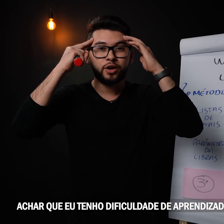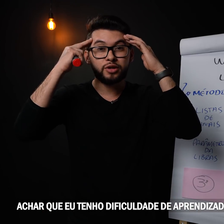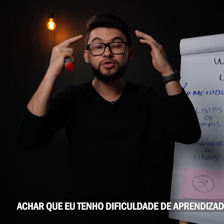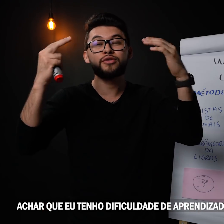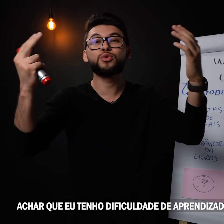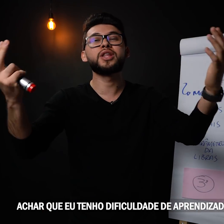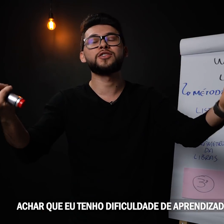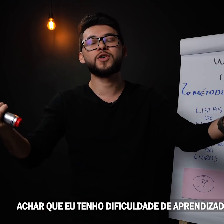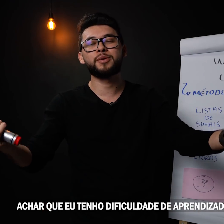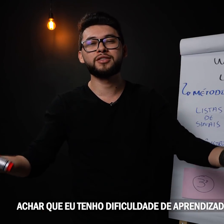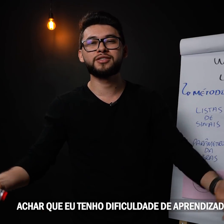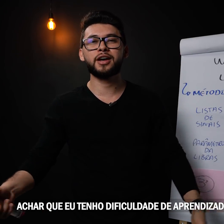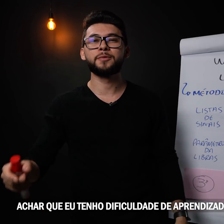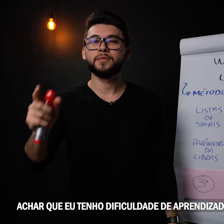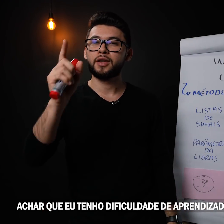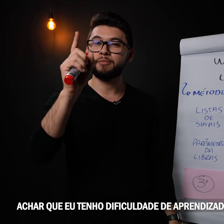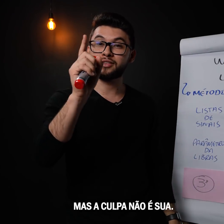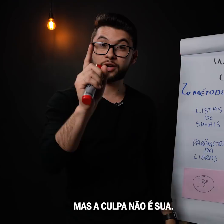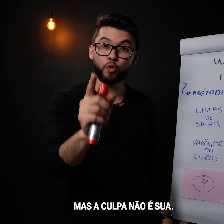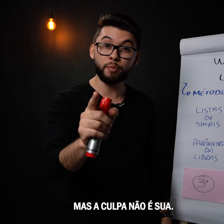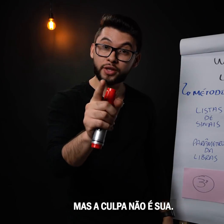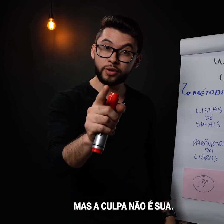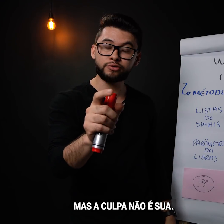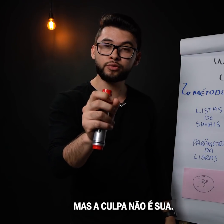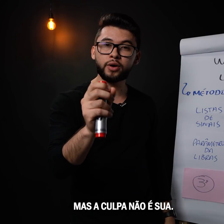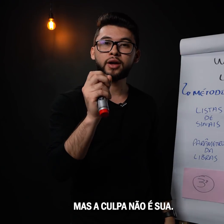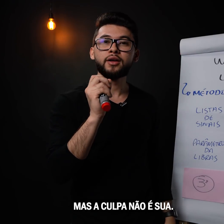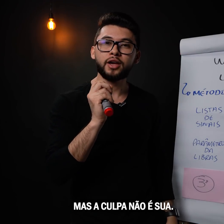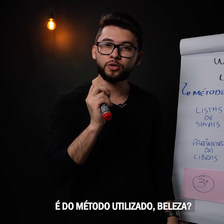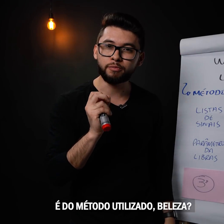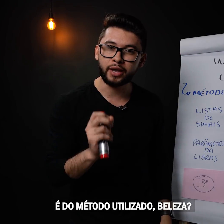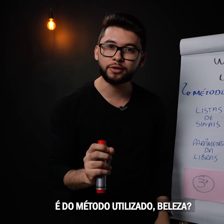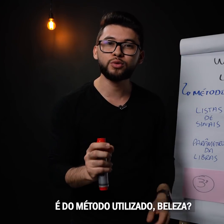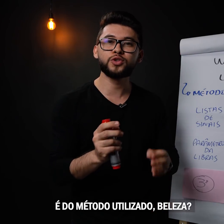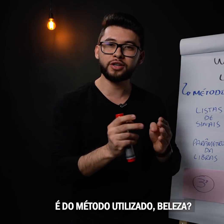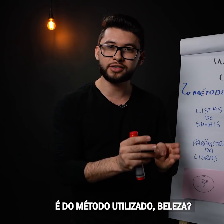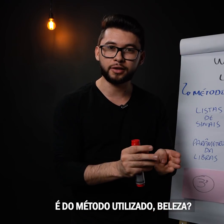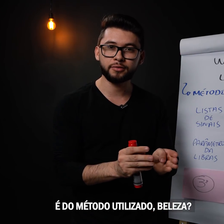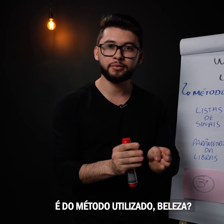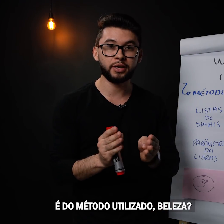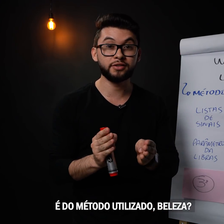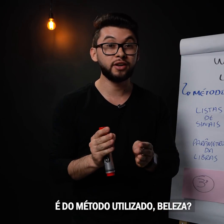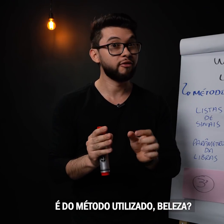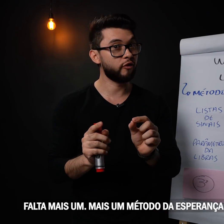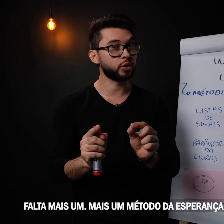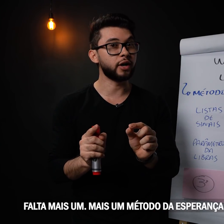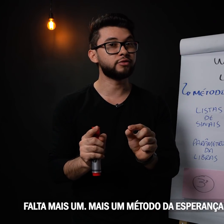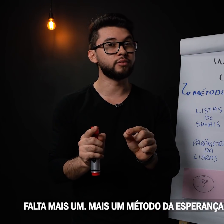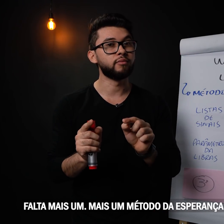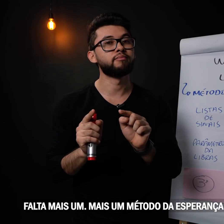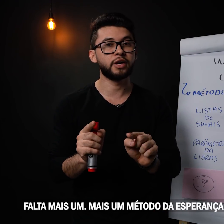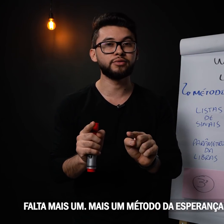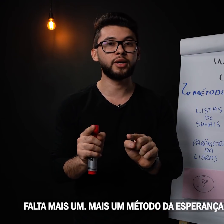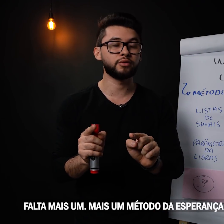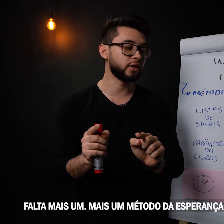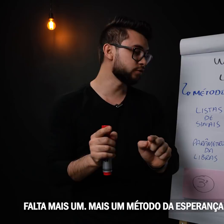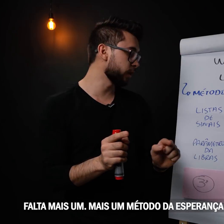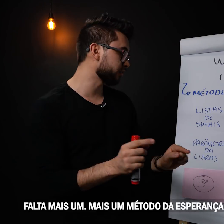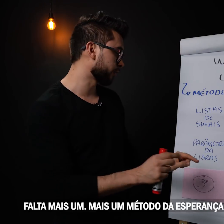tenho dificuldade de aprendizado. Mas a culpa não é sua, é do método utilizado. Beleza? Falta mais um método da esperança,